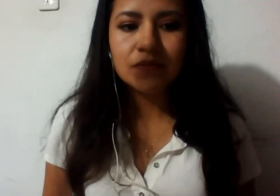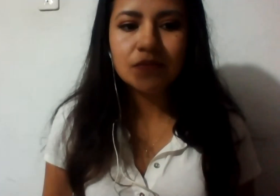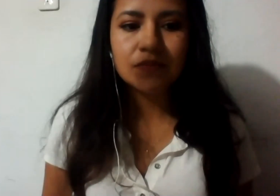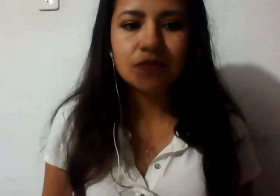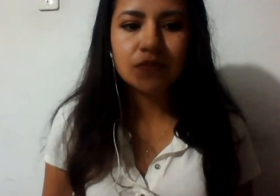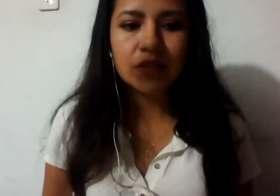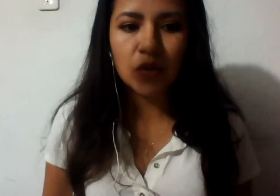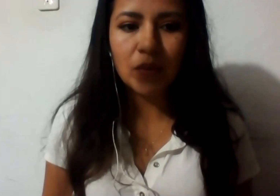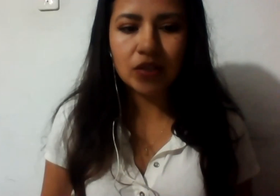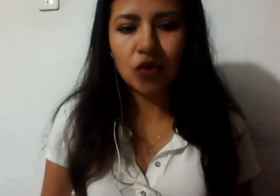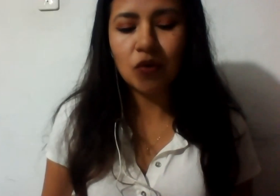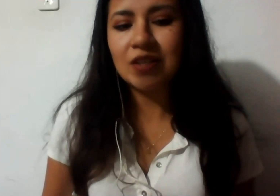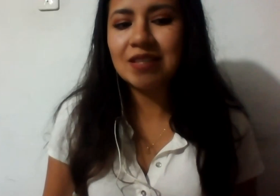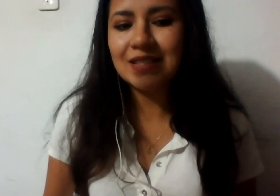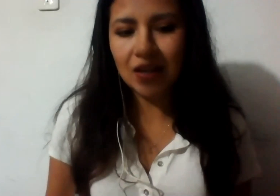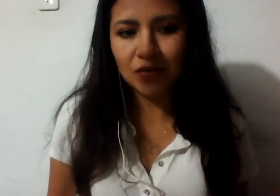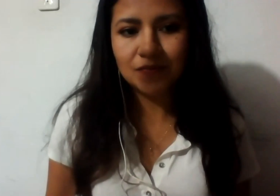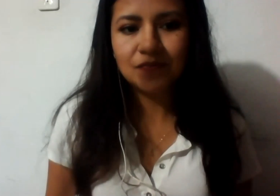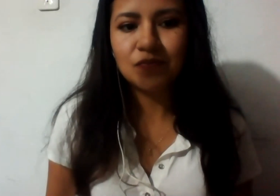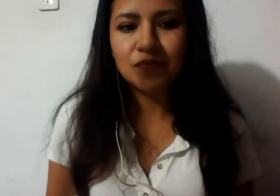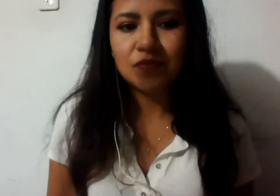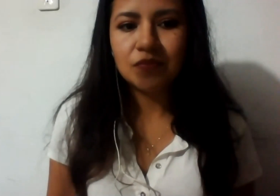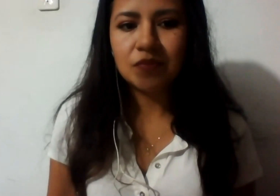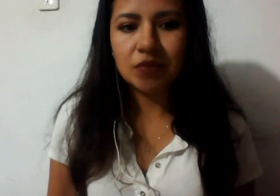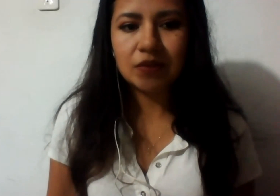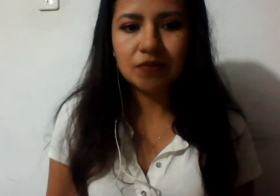Pronta recuperación o que esté sano.